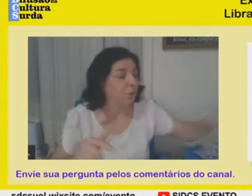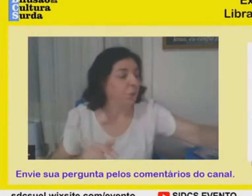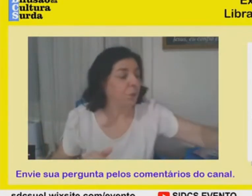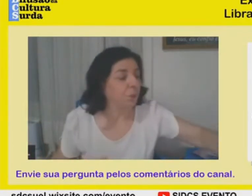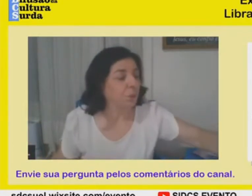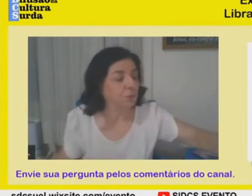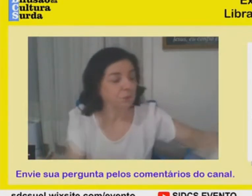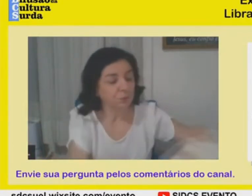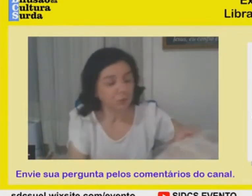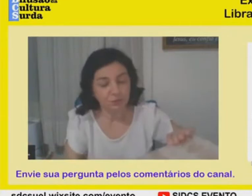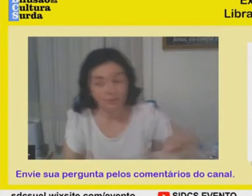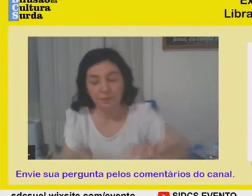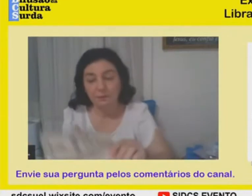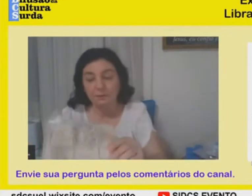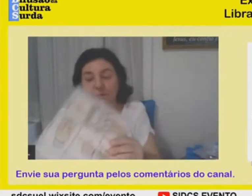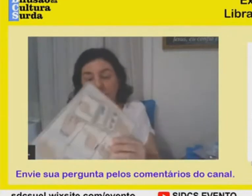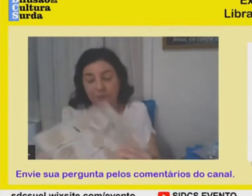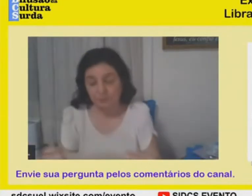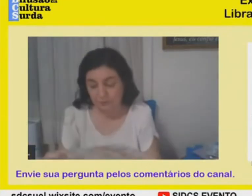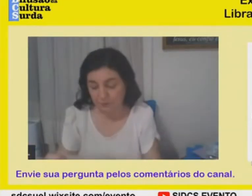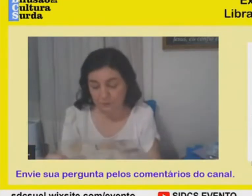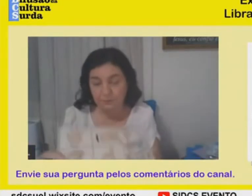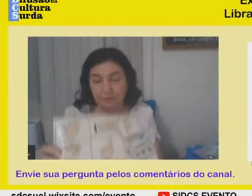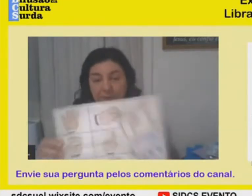de sinais, porque é muito melhor.